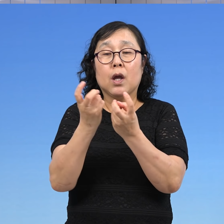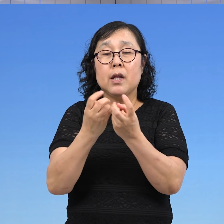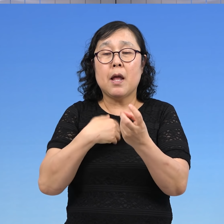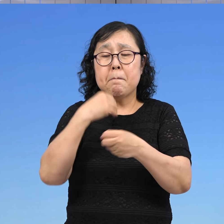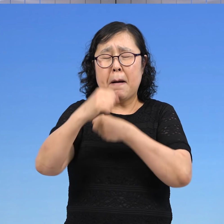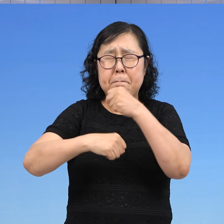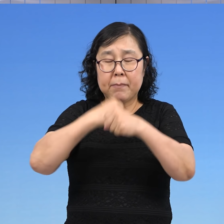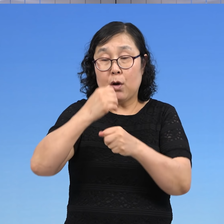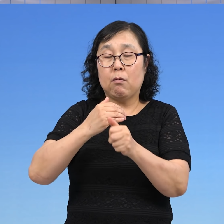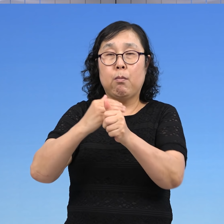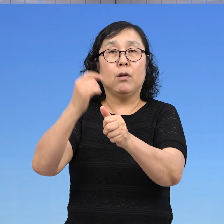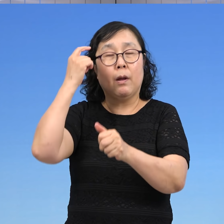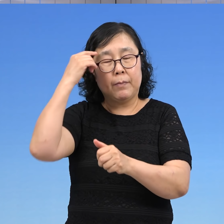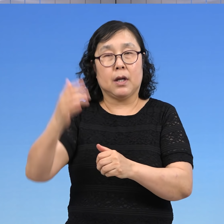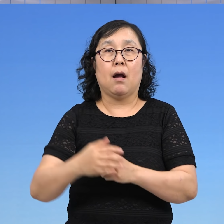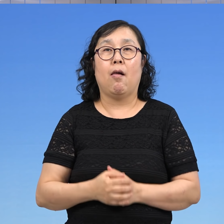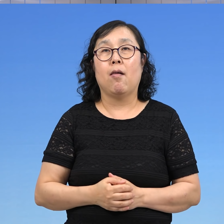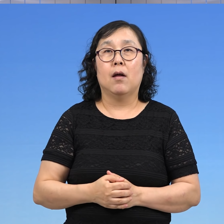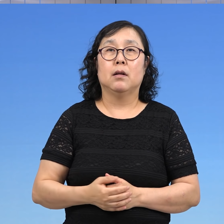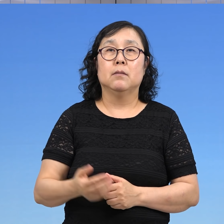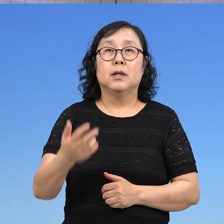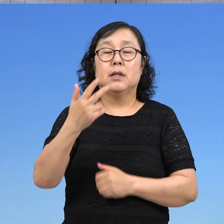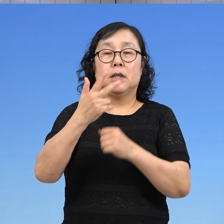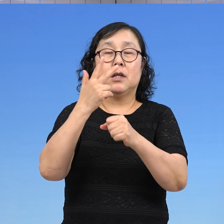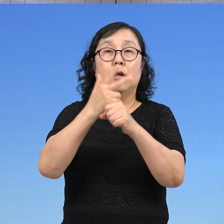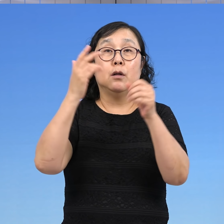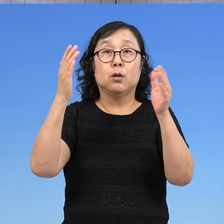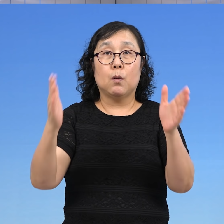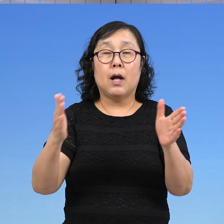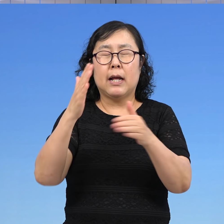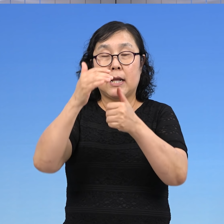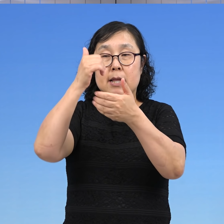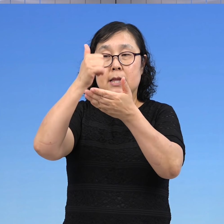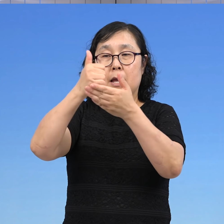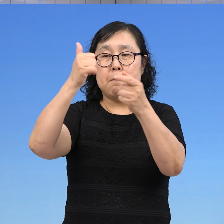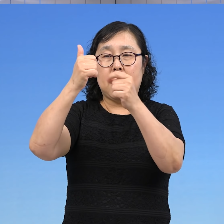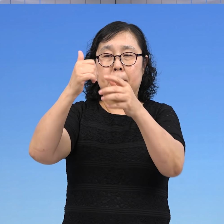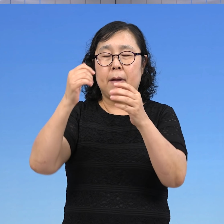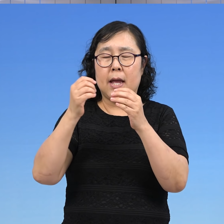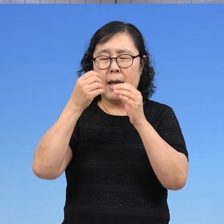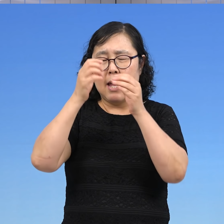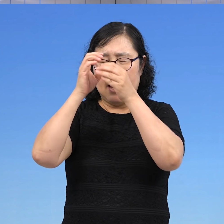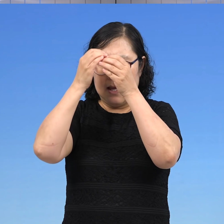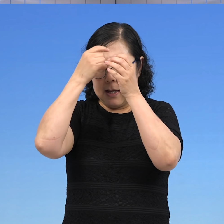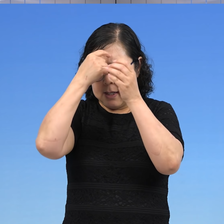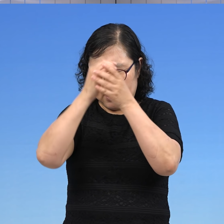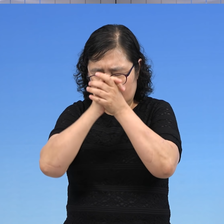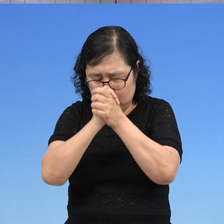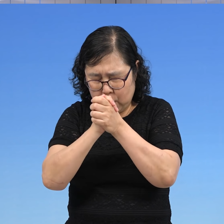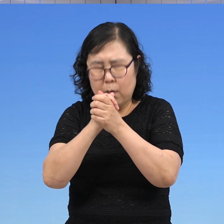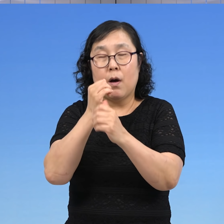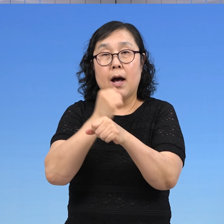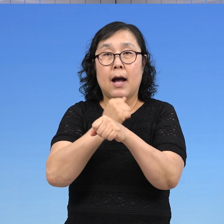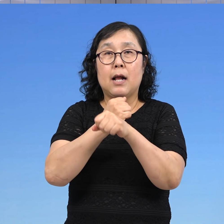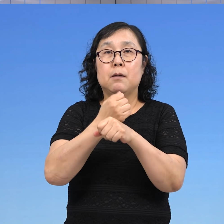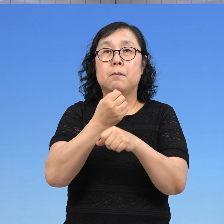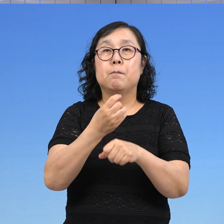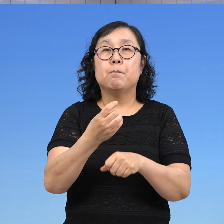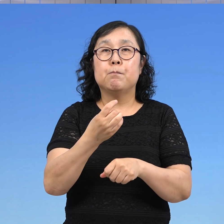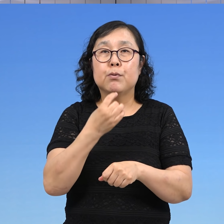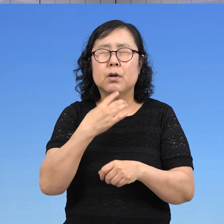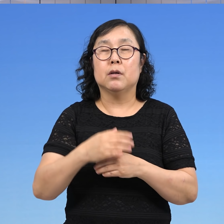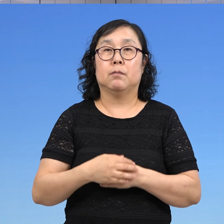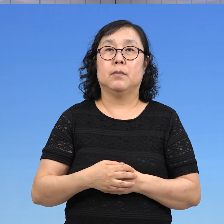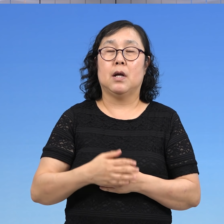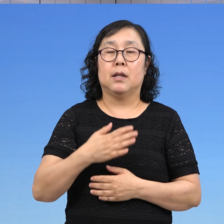7년 동안의 새벽마다 일어나 가지고 두려워 마음으로 하나님의 말씀을 구하고 하나님의 뜻을 구하고 구할 수 밖에 없었던